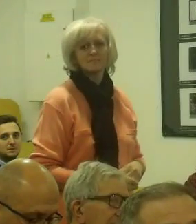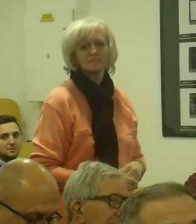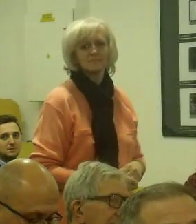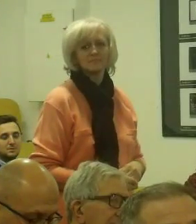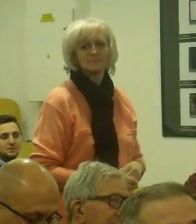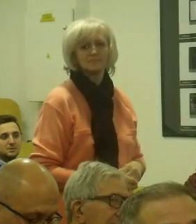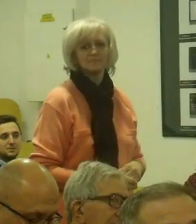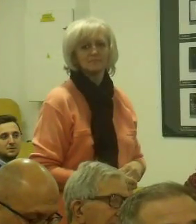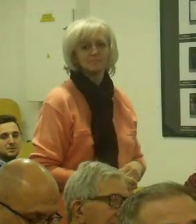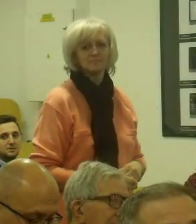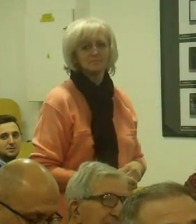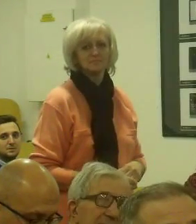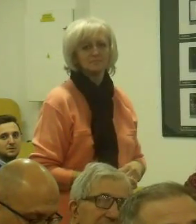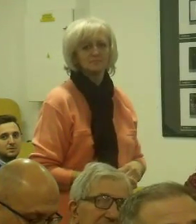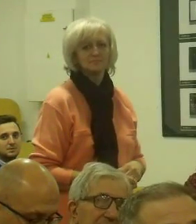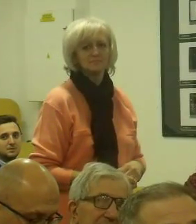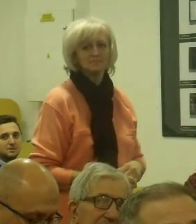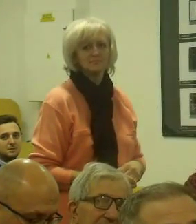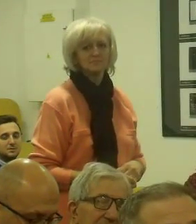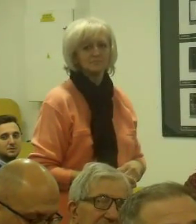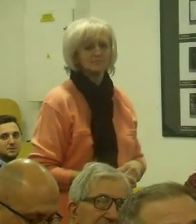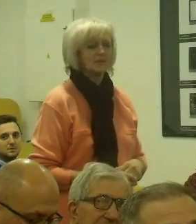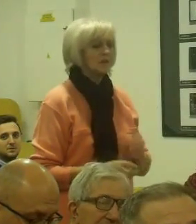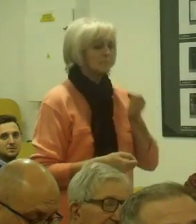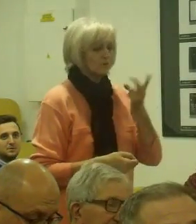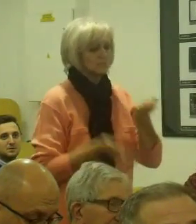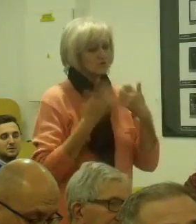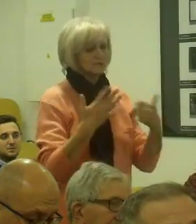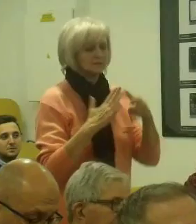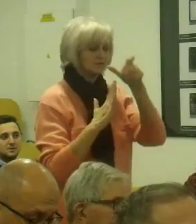i brojimo 60 aktivnih članova.